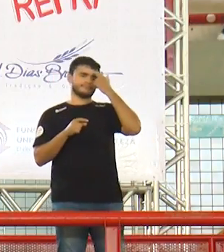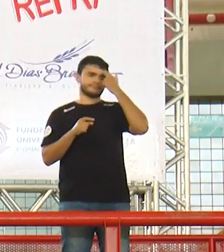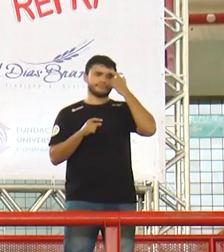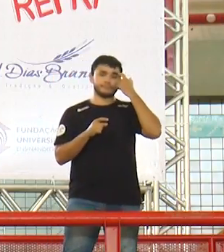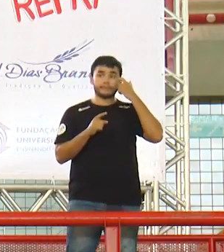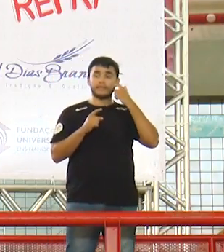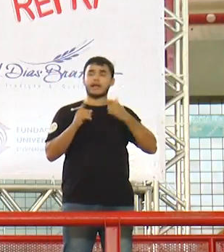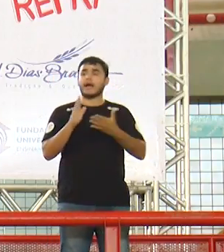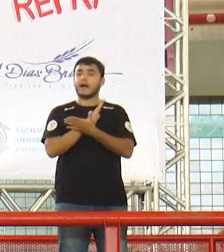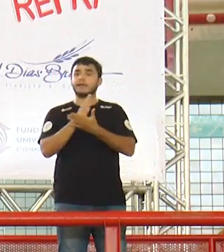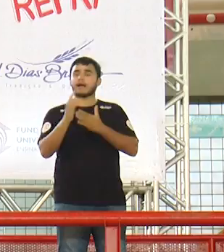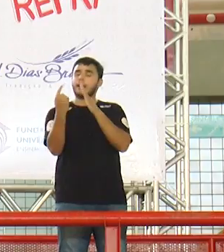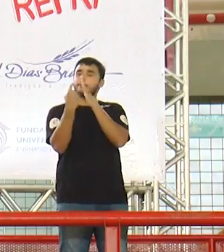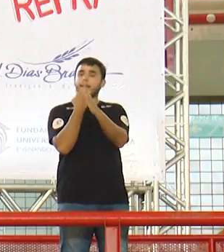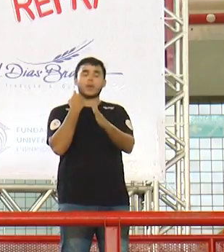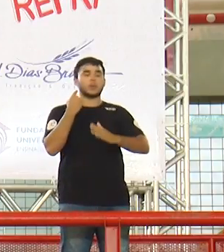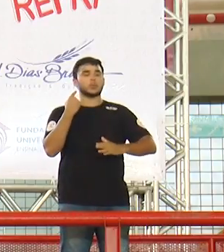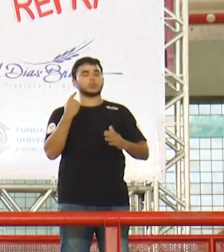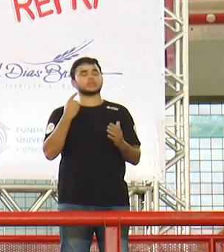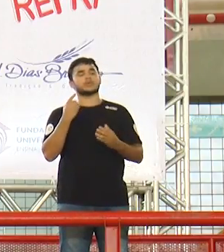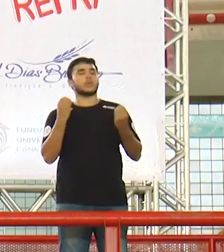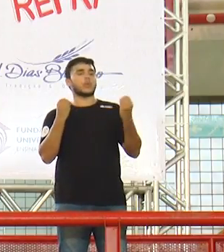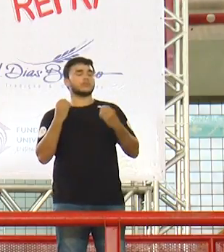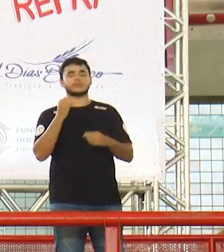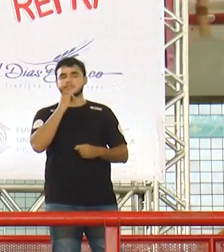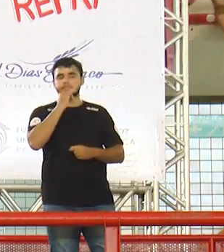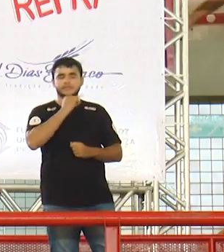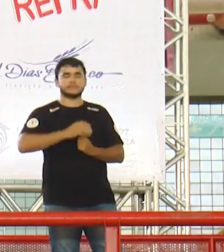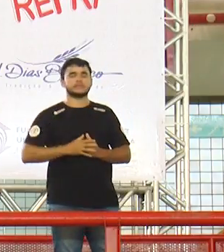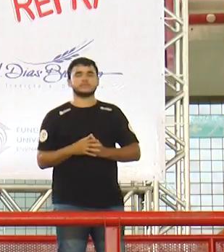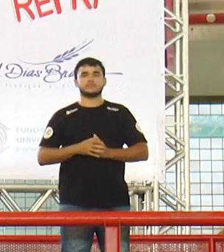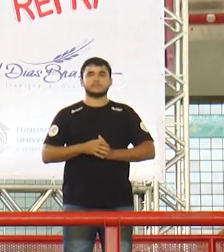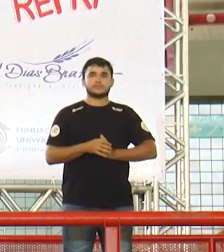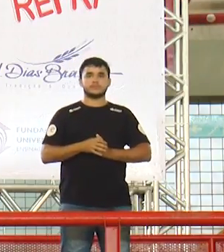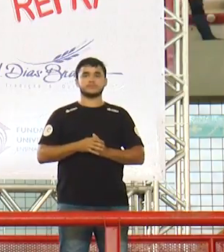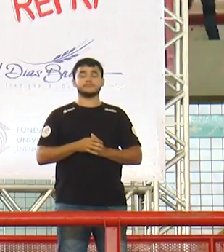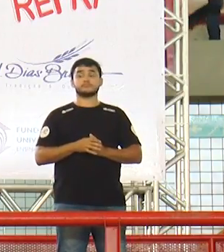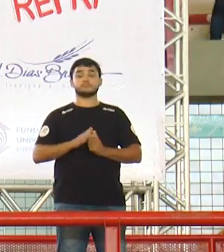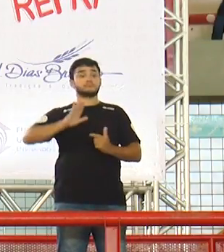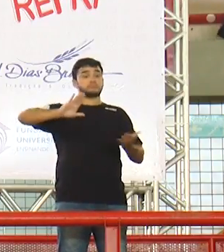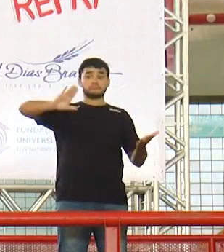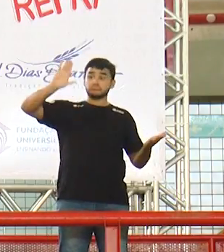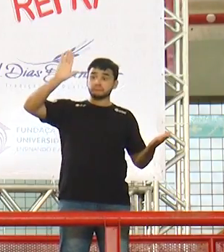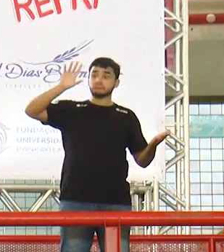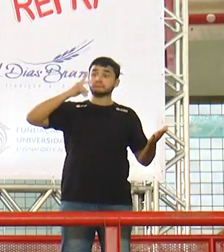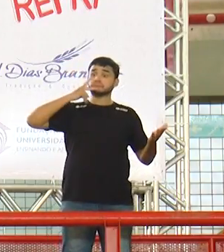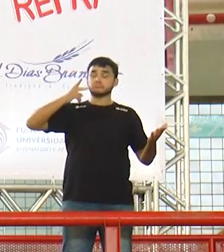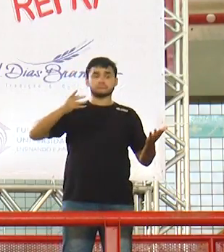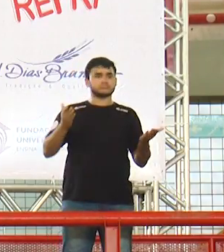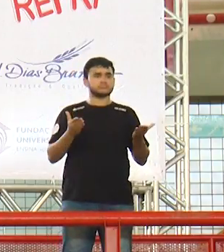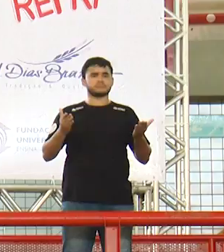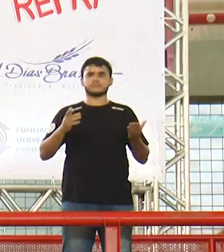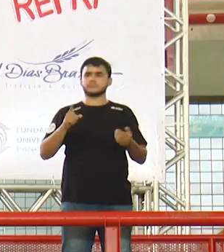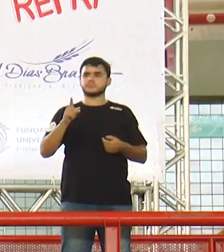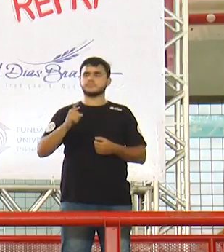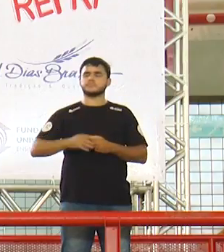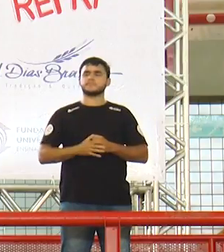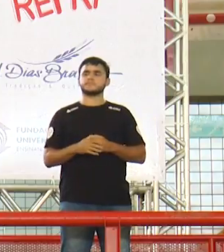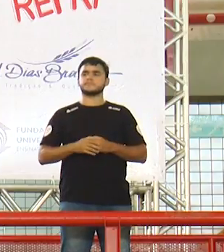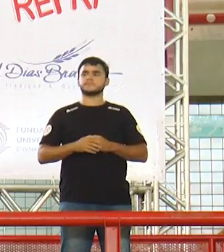mais comuns em sala de aula brasileira. O aluninho levanta o braço, nessa época tossindo